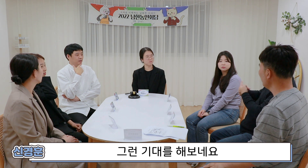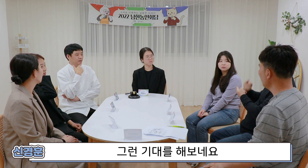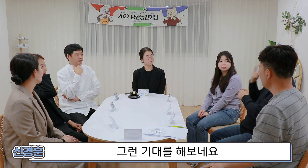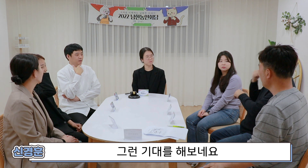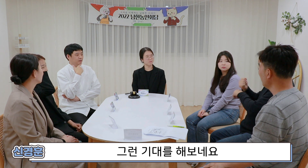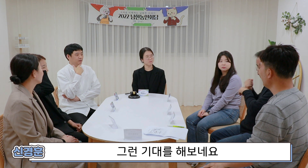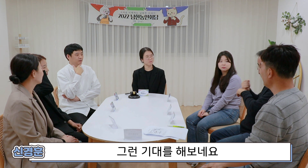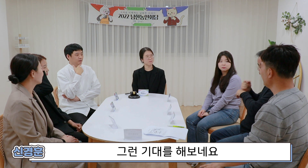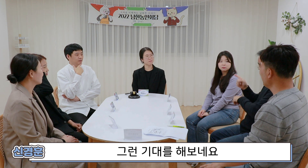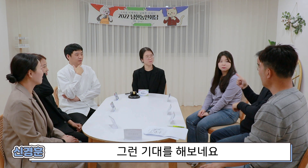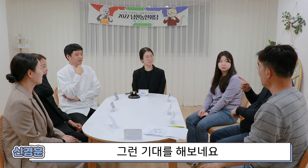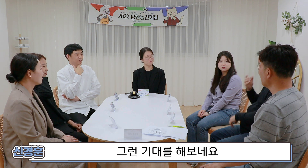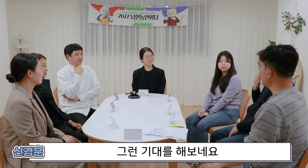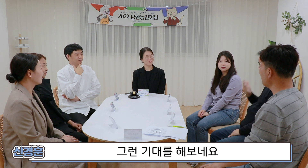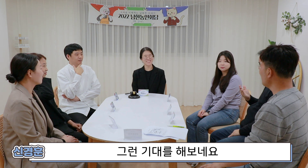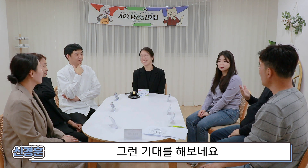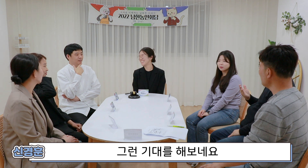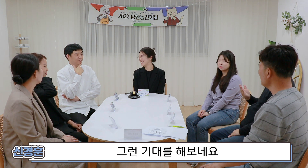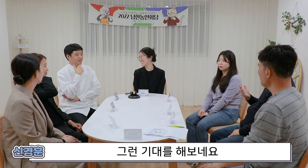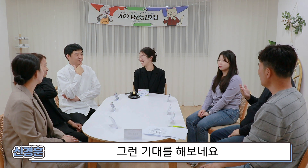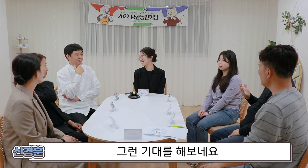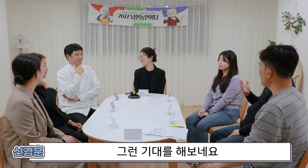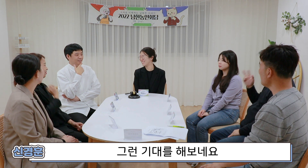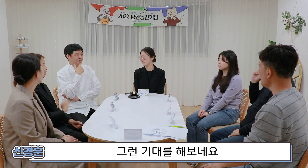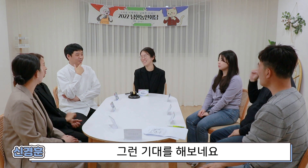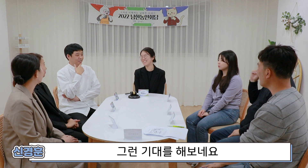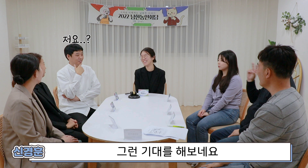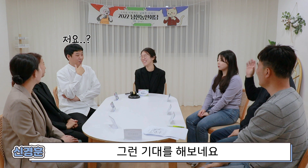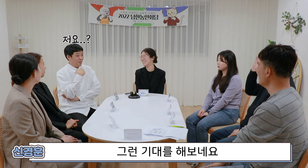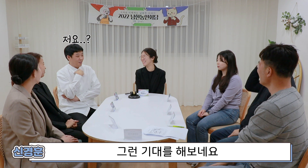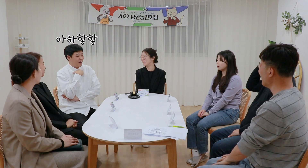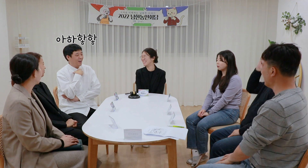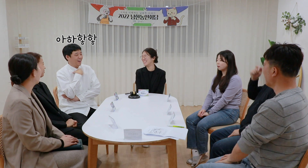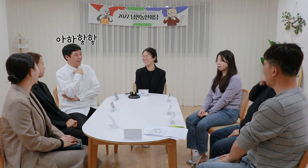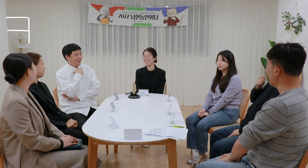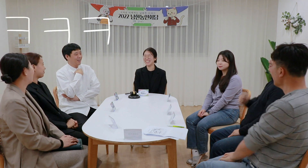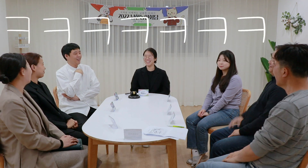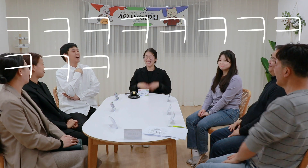그런 기대를 해보네.